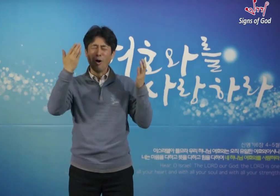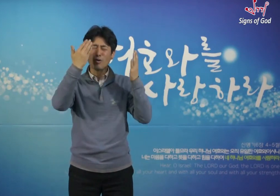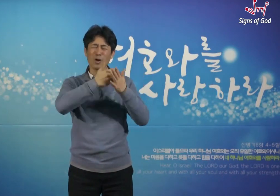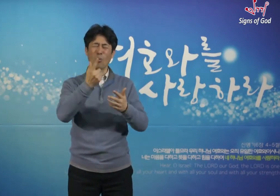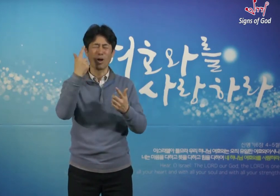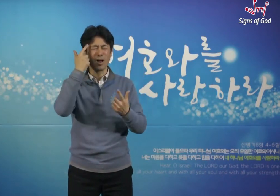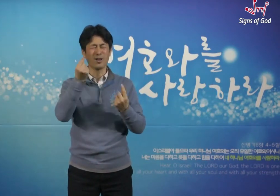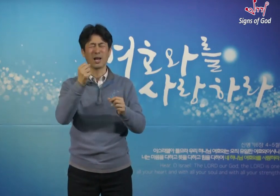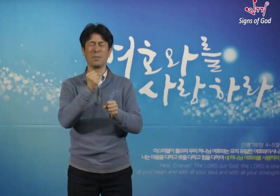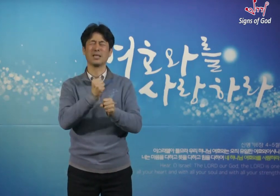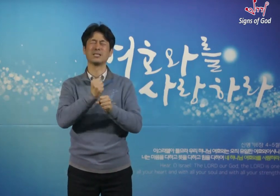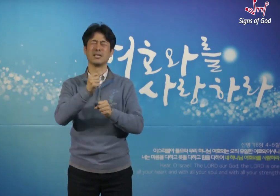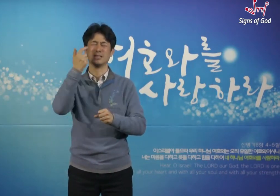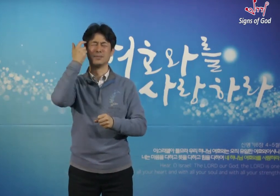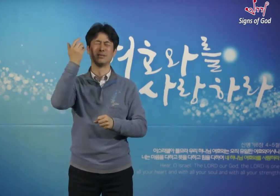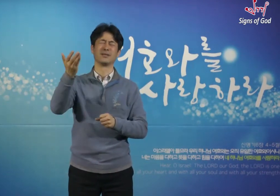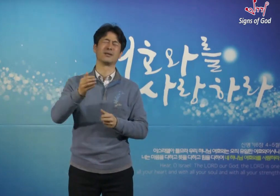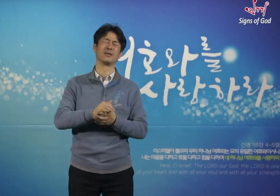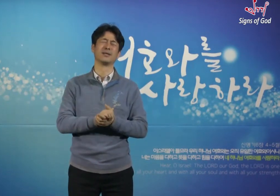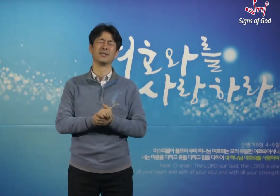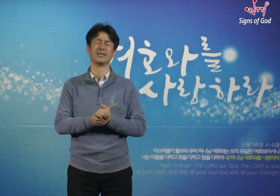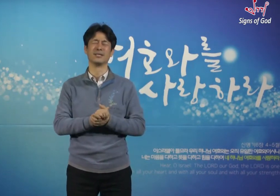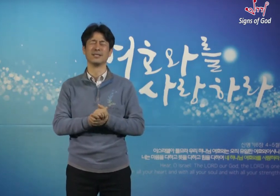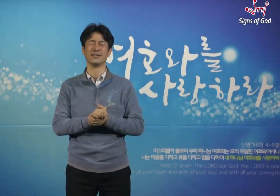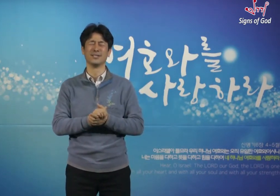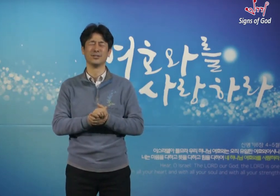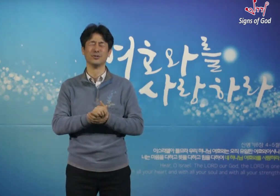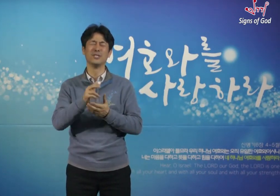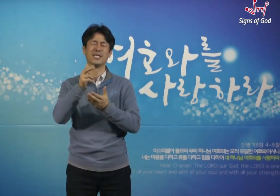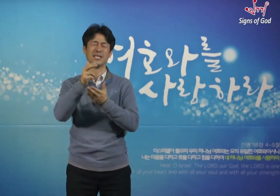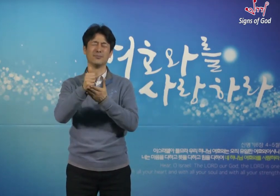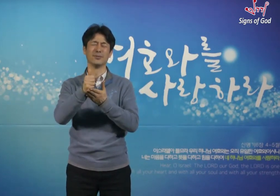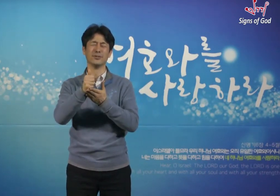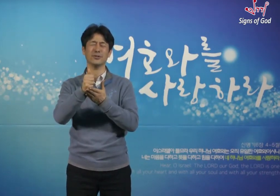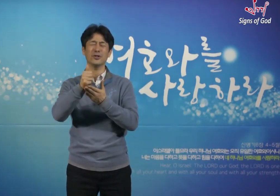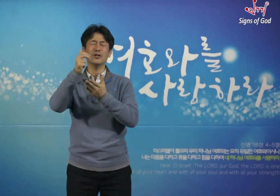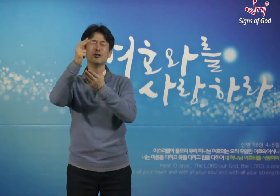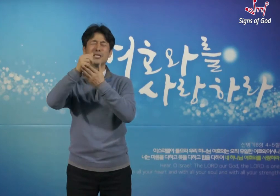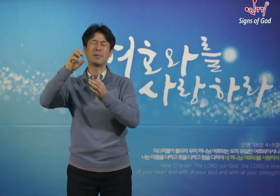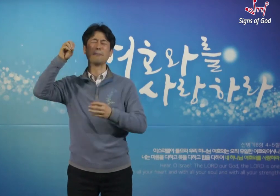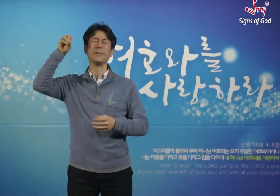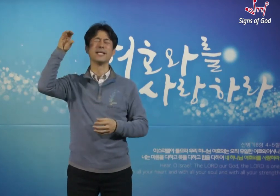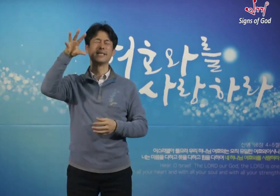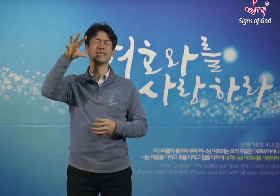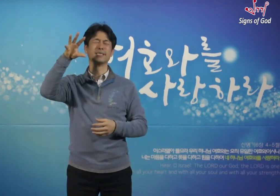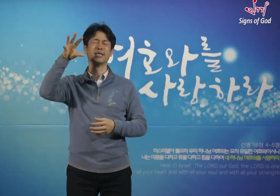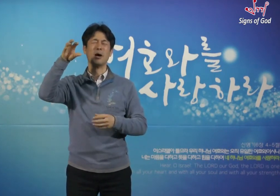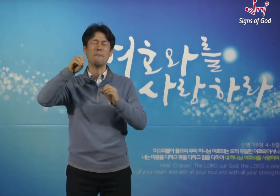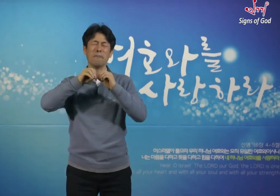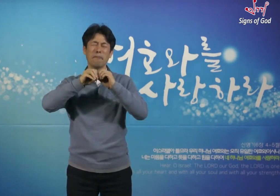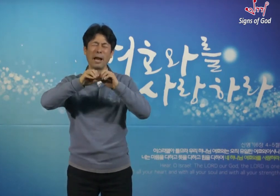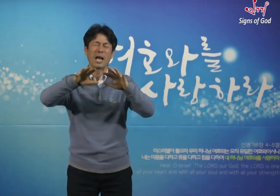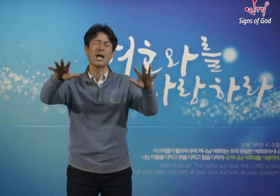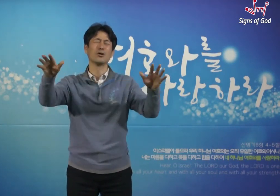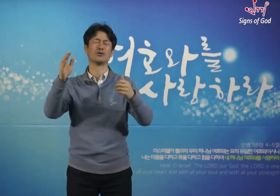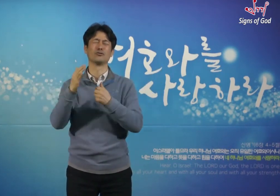알고 있습니다. 하지만 동아이들은 그런 방송이 없습니다. 주님, 주님 빛으로